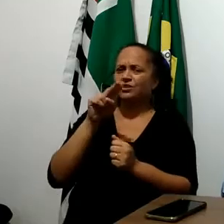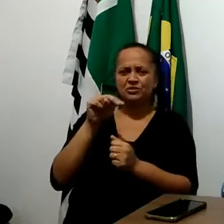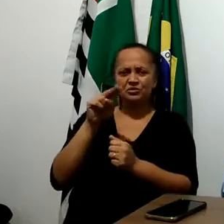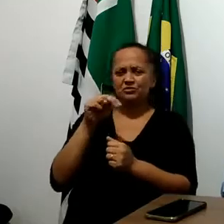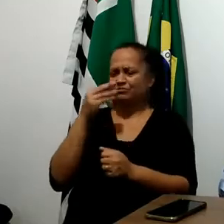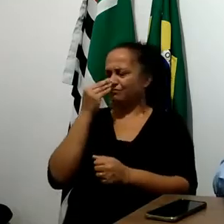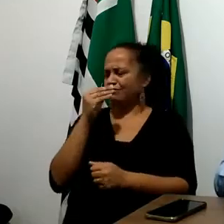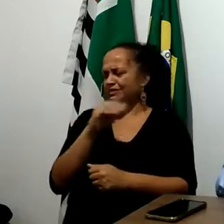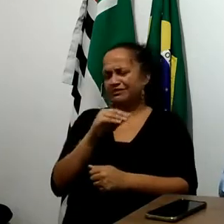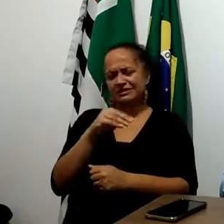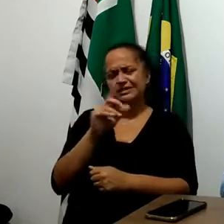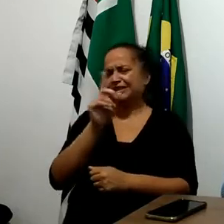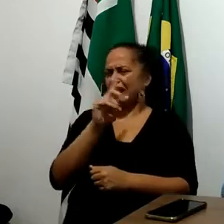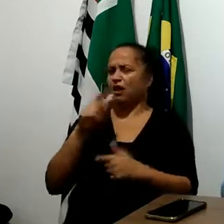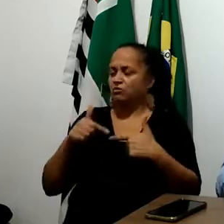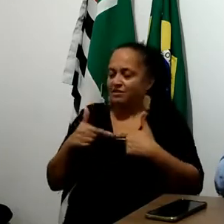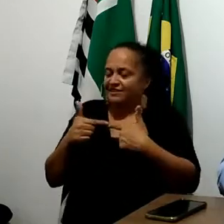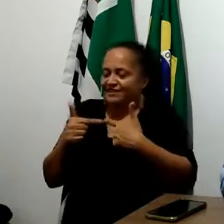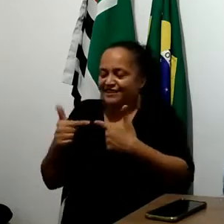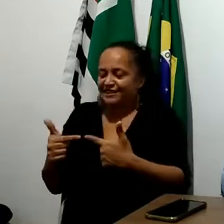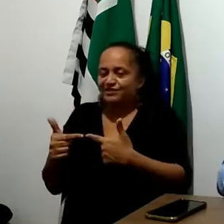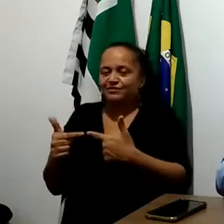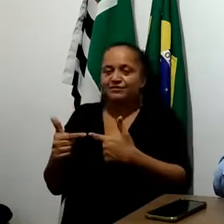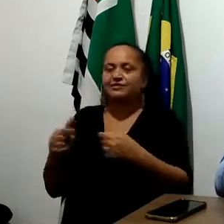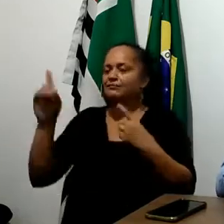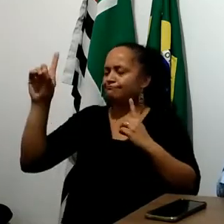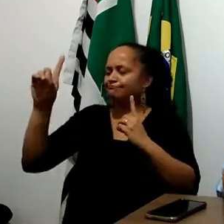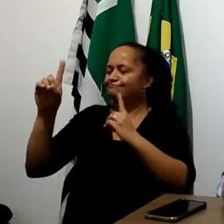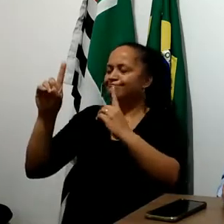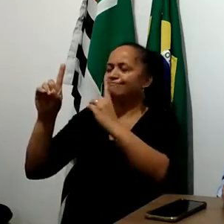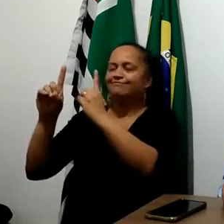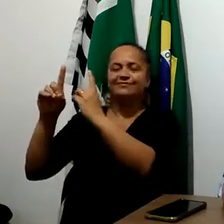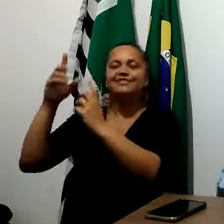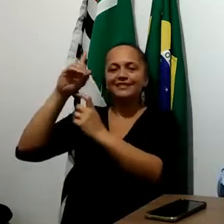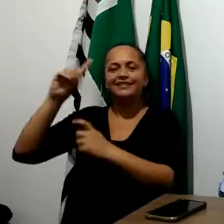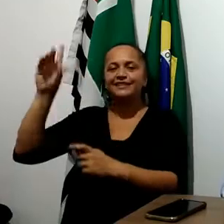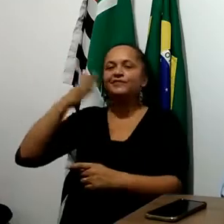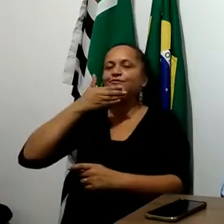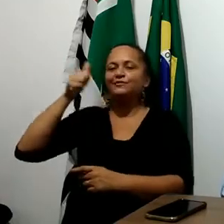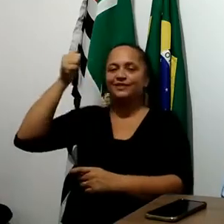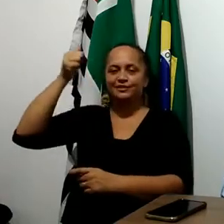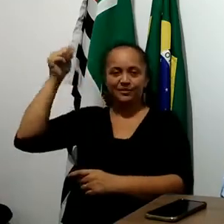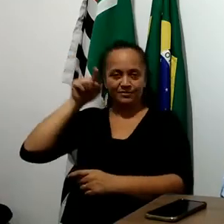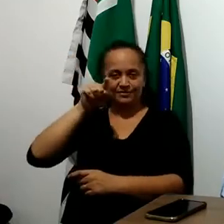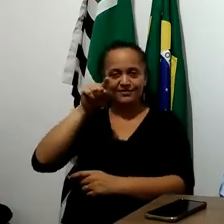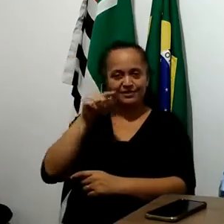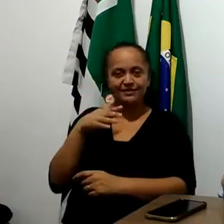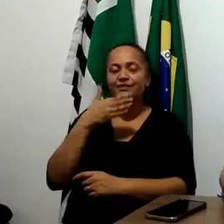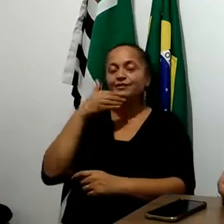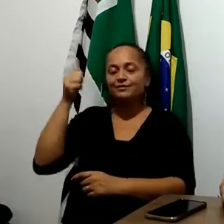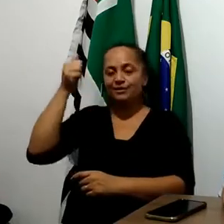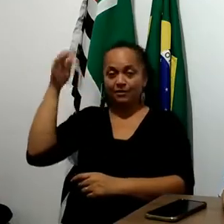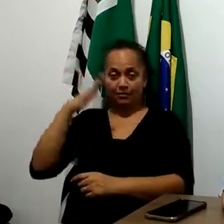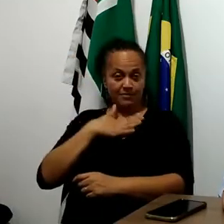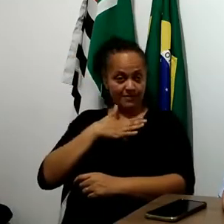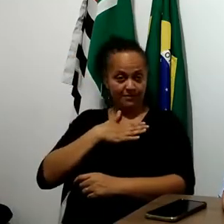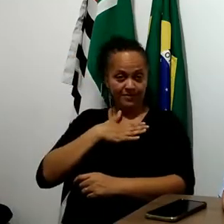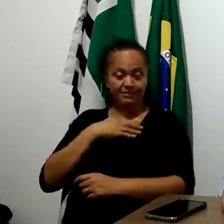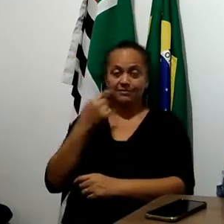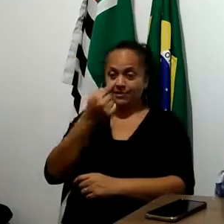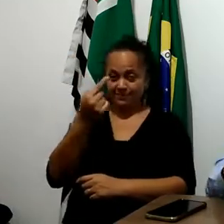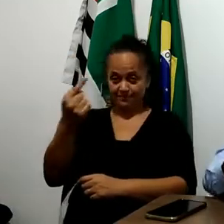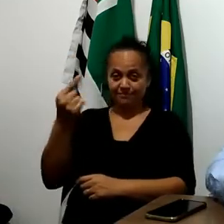desanima. Persevera, caminha. Deus tem o melhor para você. Deus tem o melhor para mim, para cada um de nós.